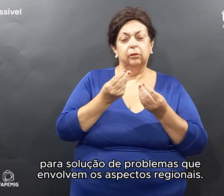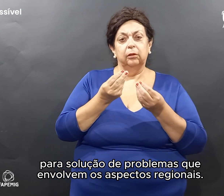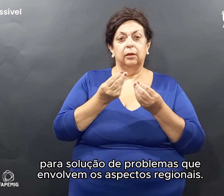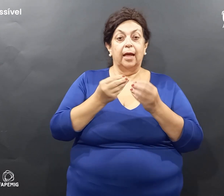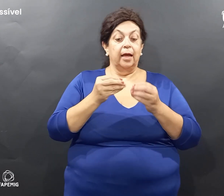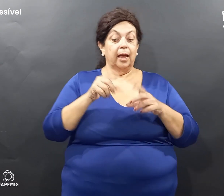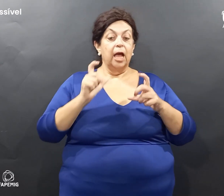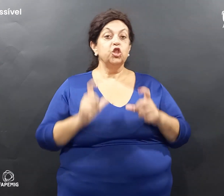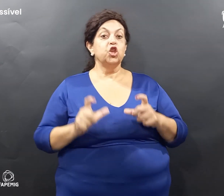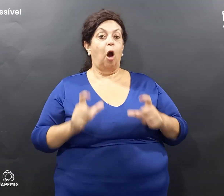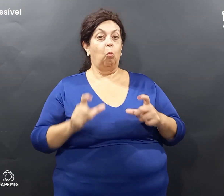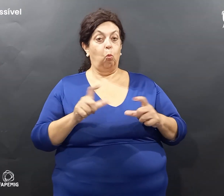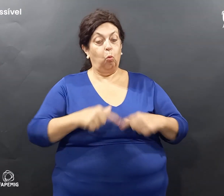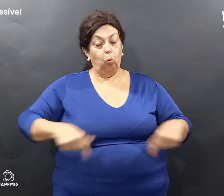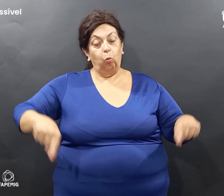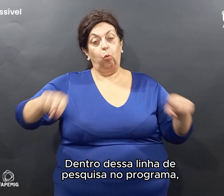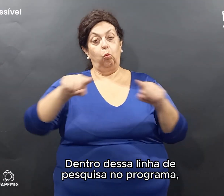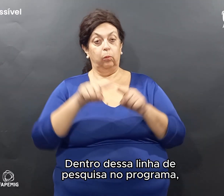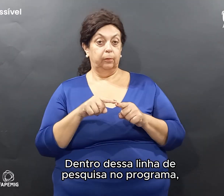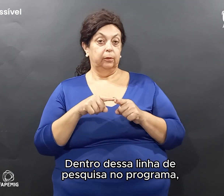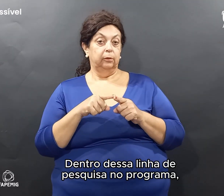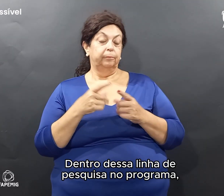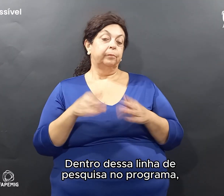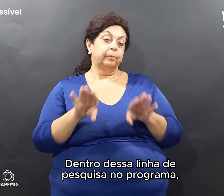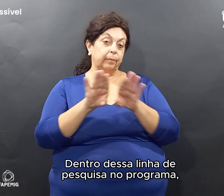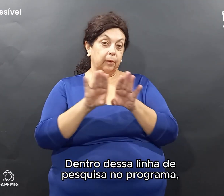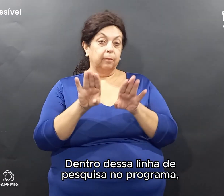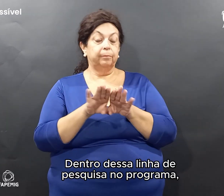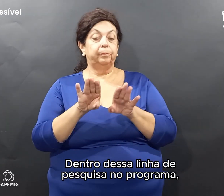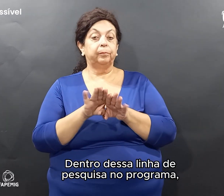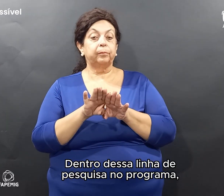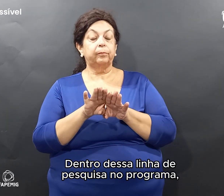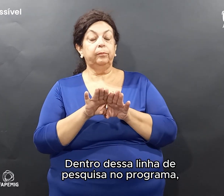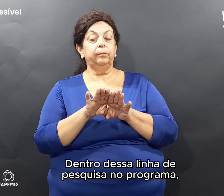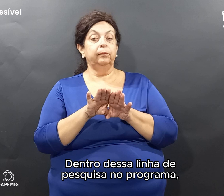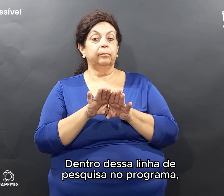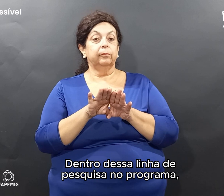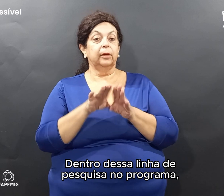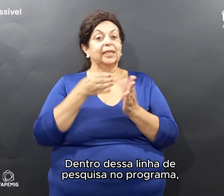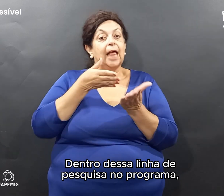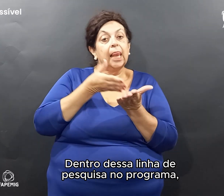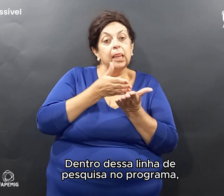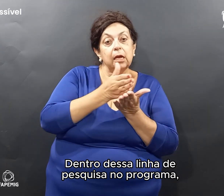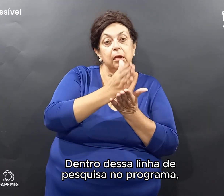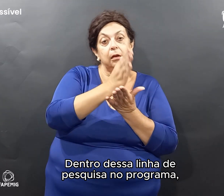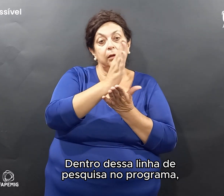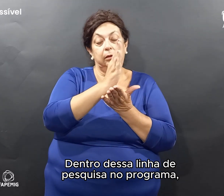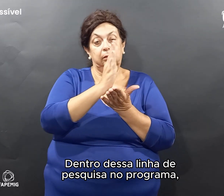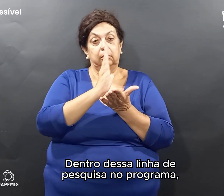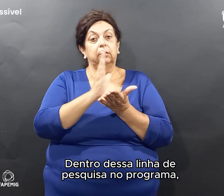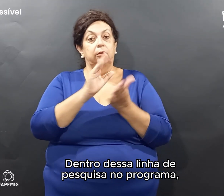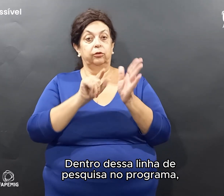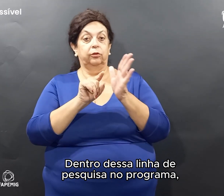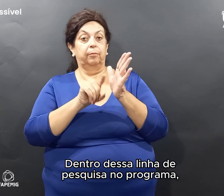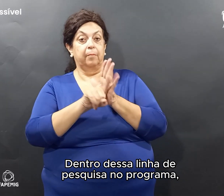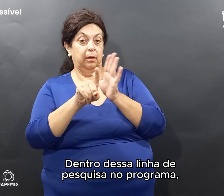regionais. E dentro aí dessa linha de pesquisa no